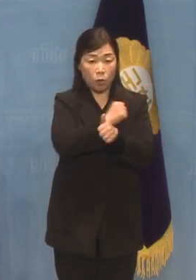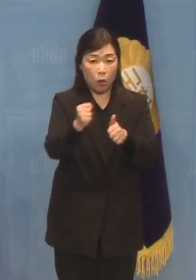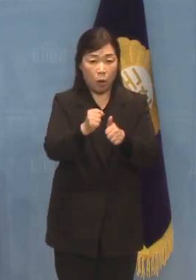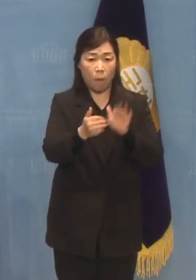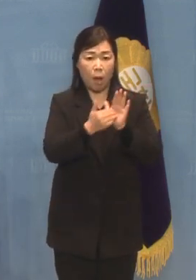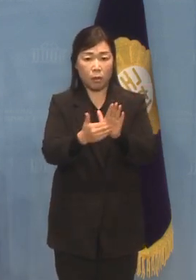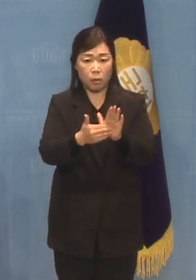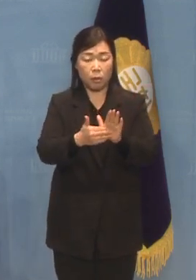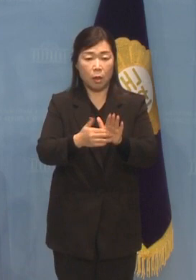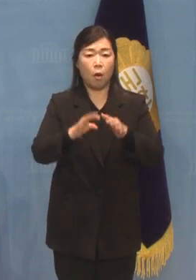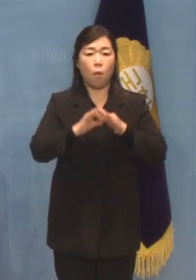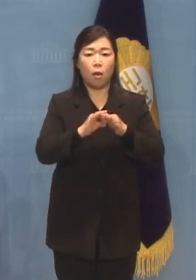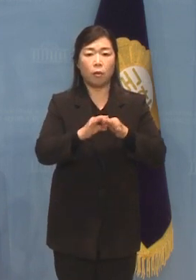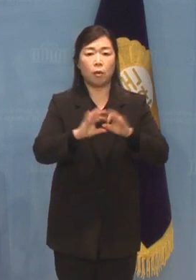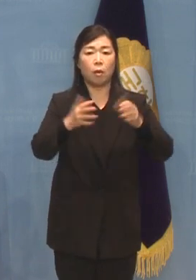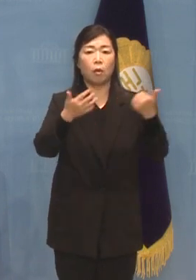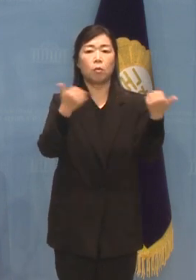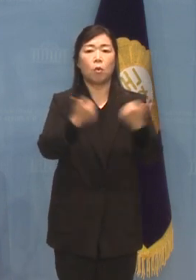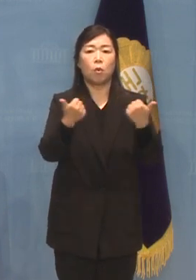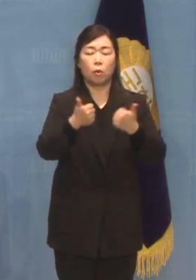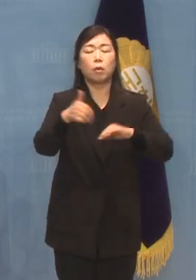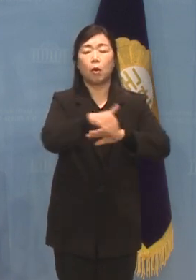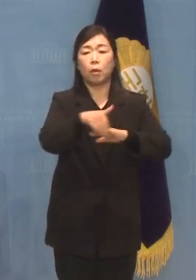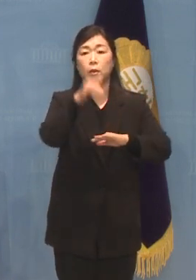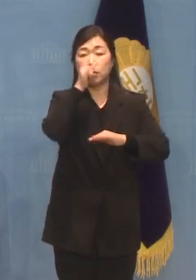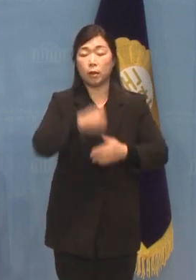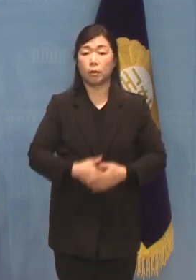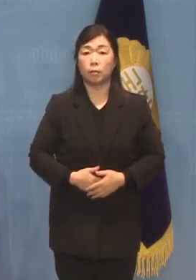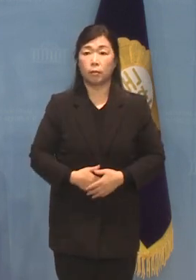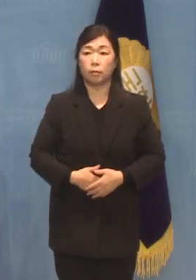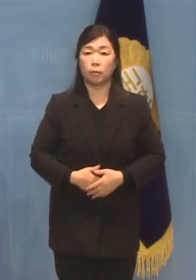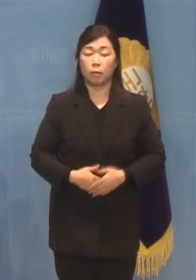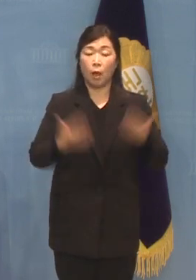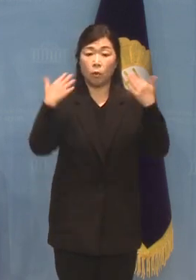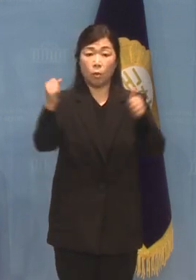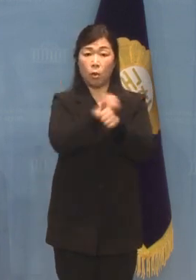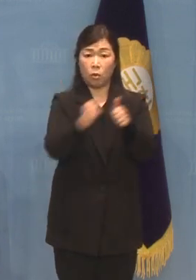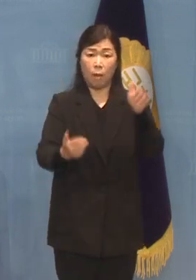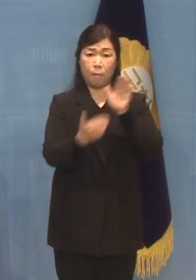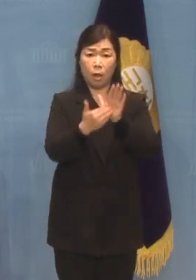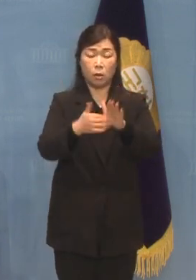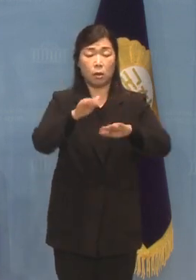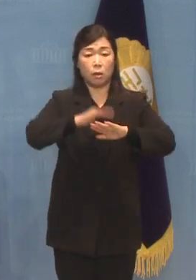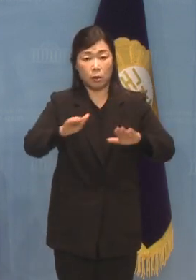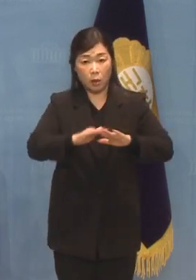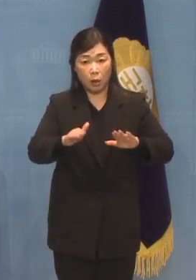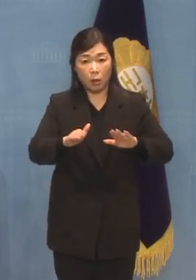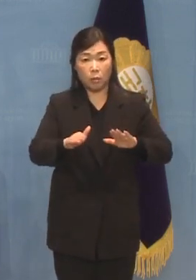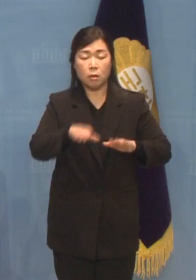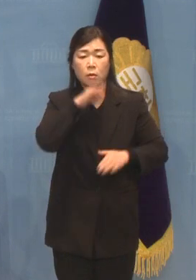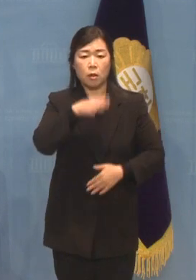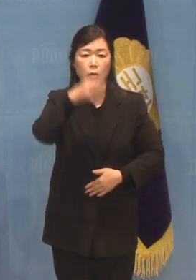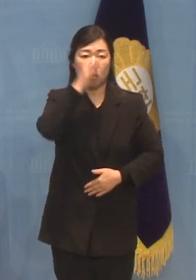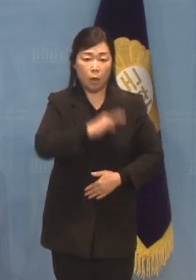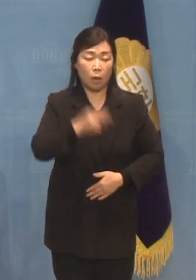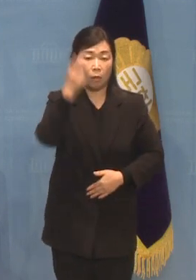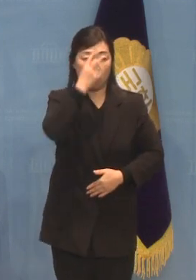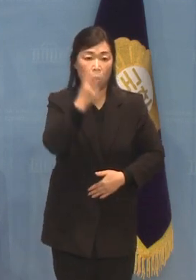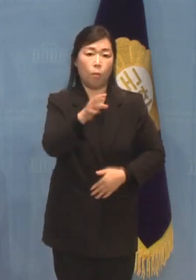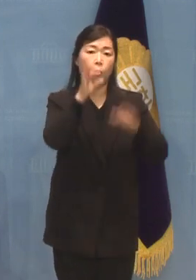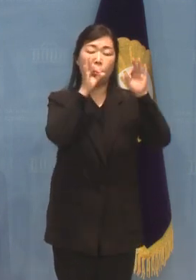생방송 토론을 진행할 예정입니다. 지금까지 학교폭력 방지 대책의 실효성을